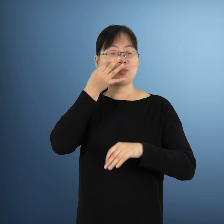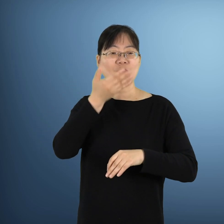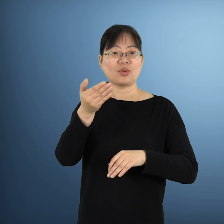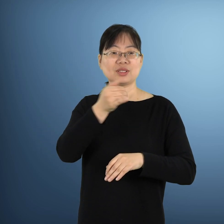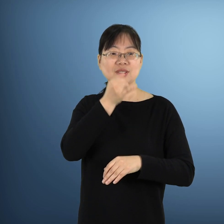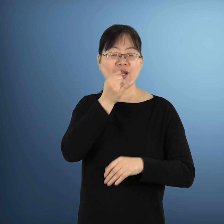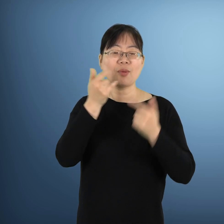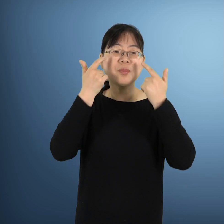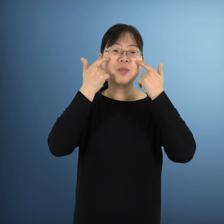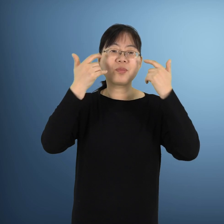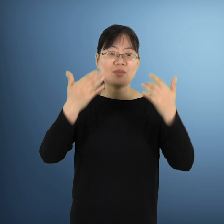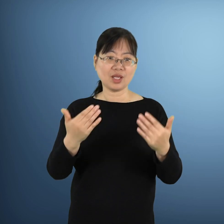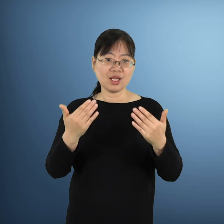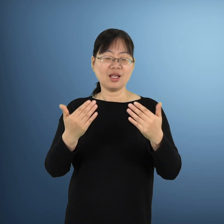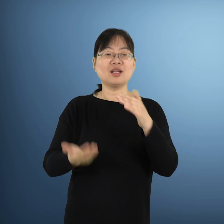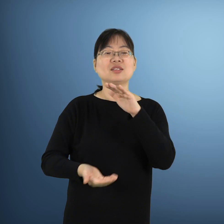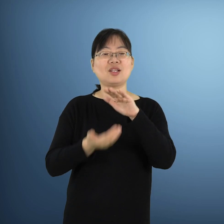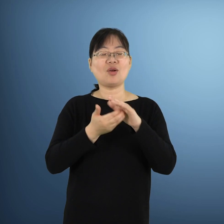것은 반드시